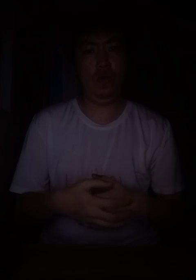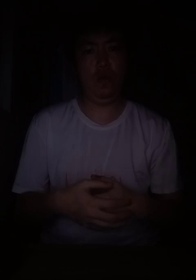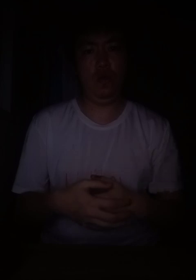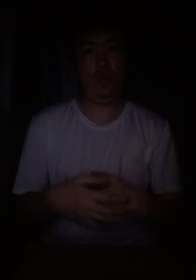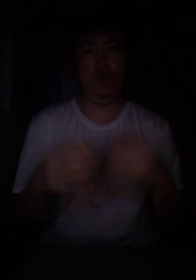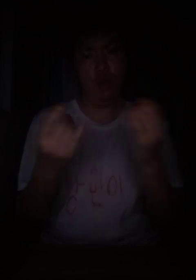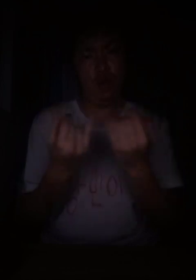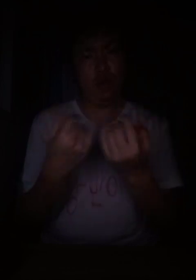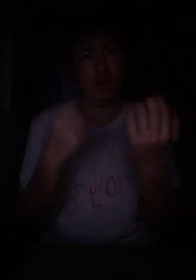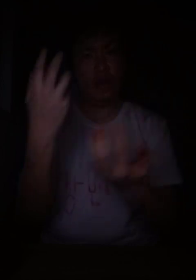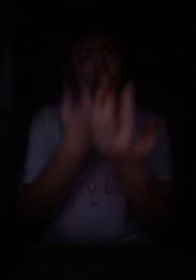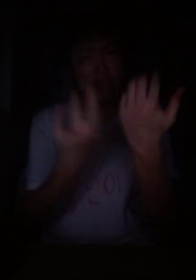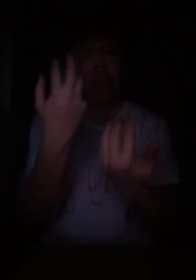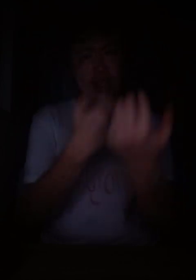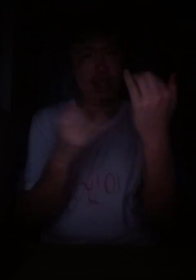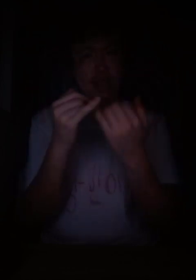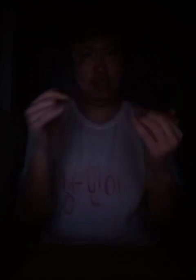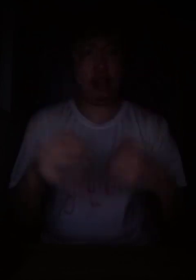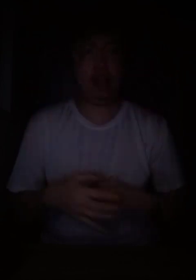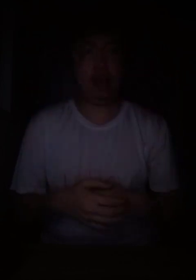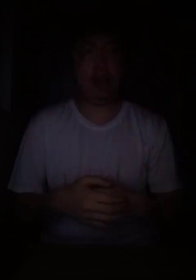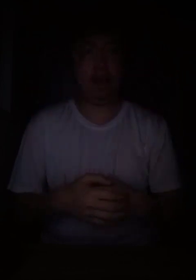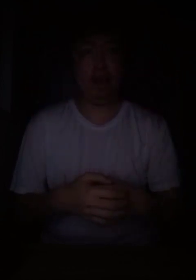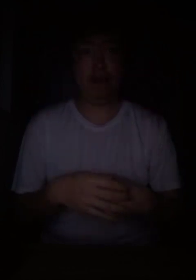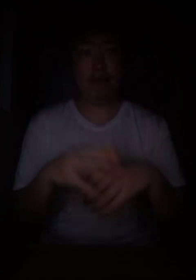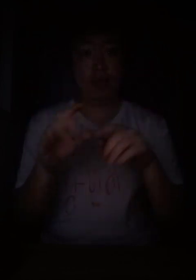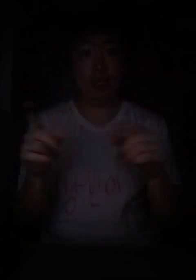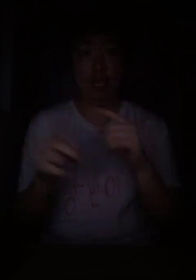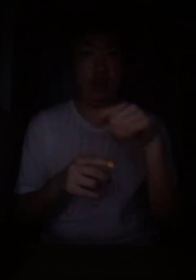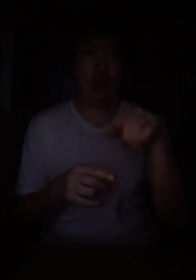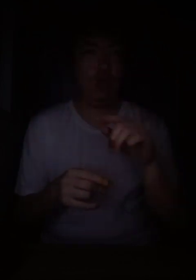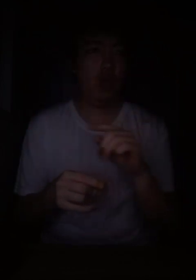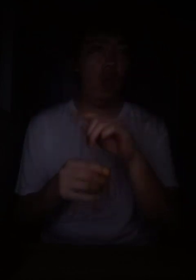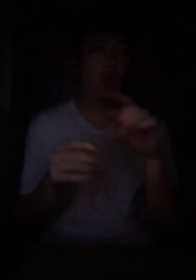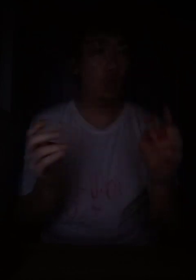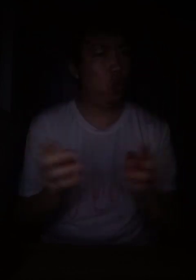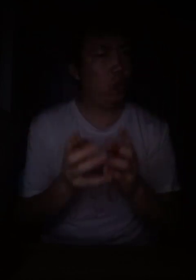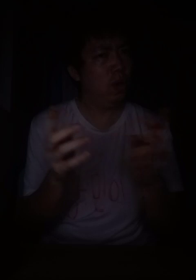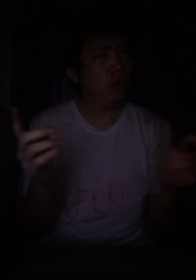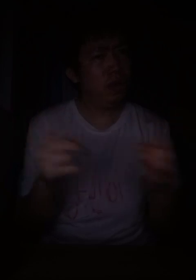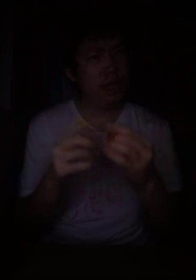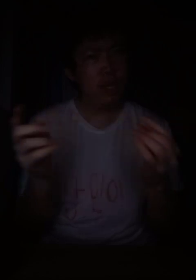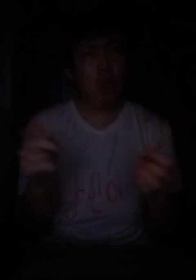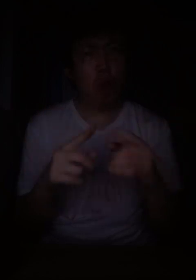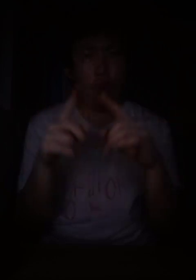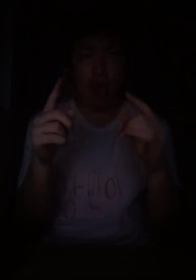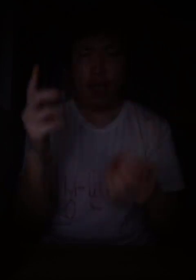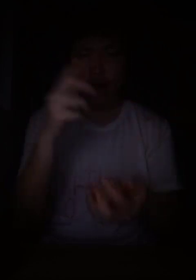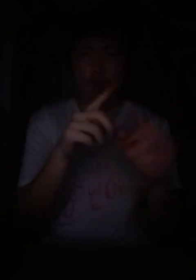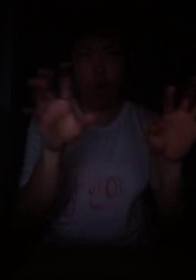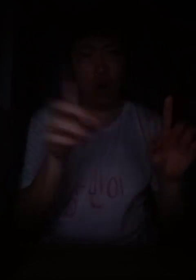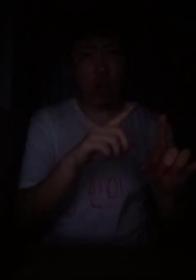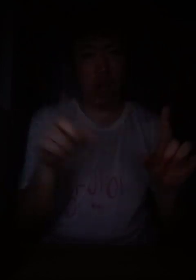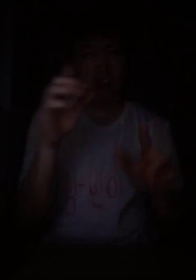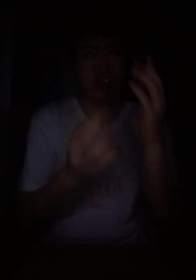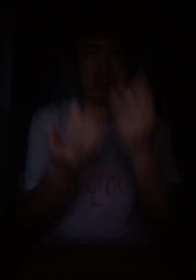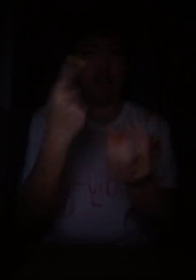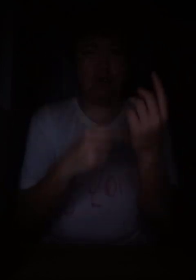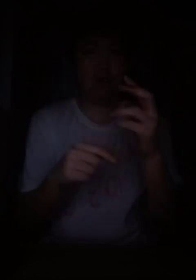서울에서도 화재가 잇따랐습니다. 저녁 8시 30분쯤에는 강서구 원수매트 커버 생산 공장에서 불이 났다 1시간